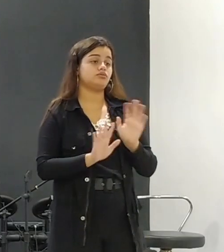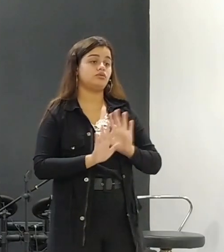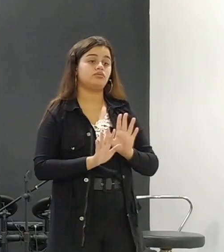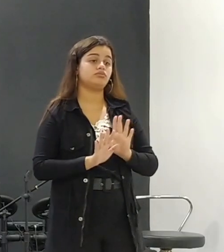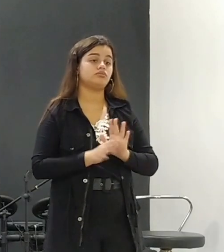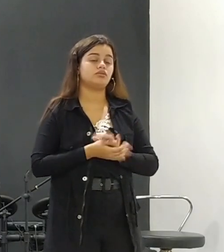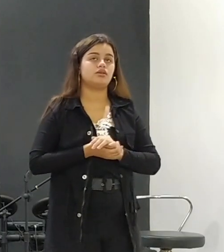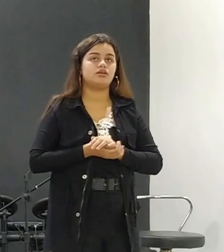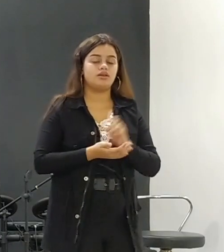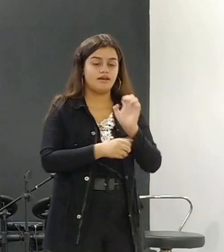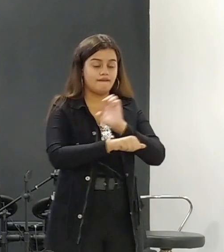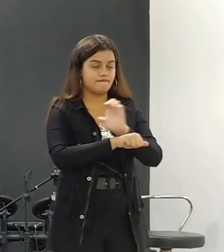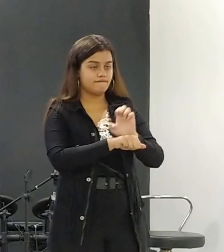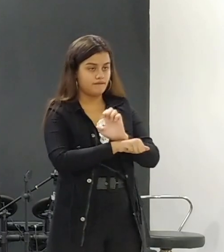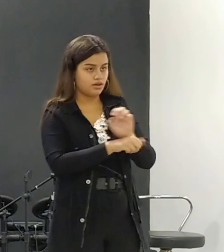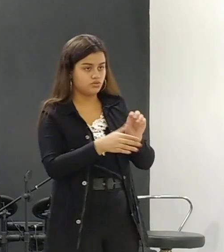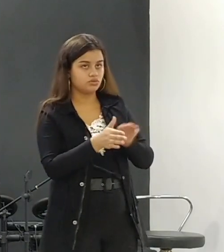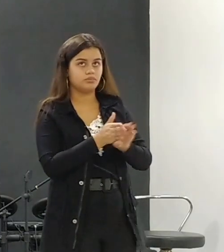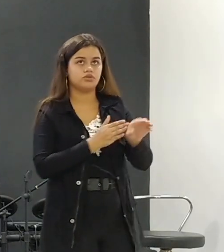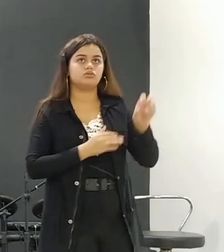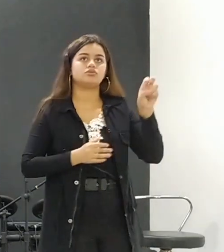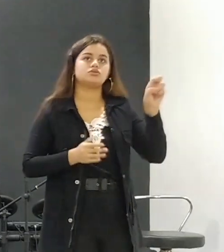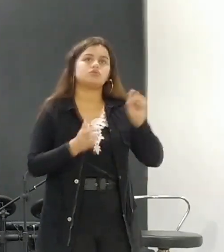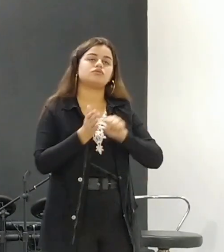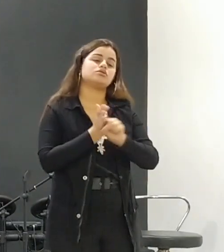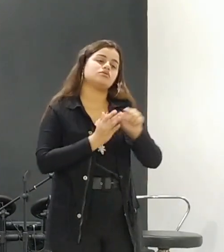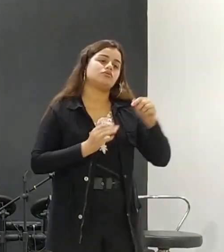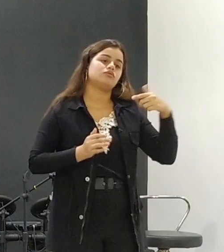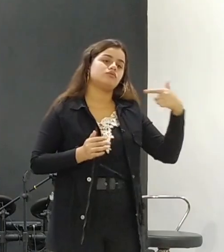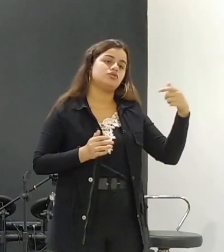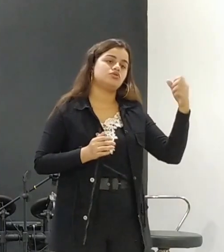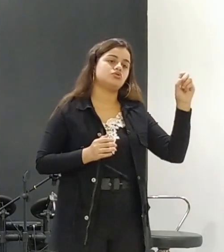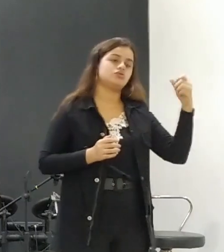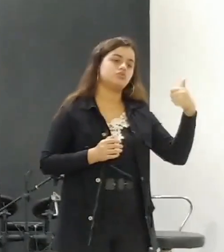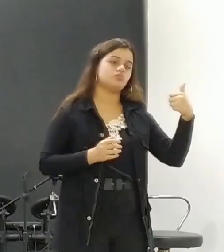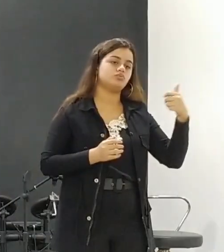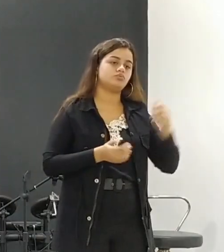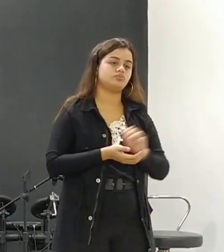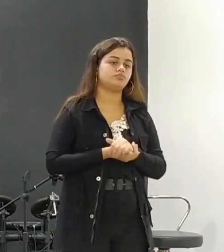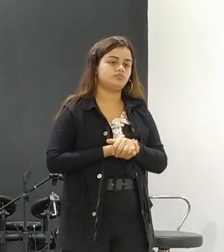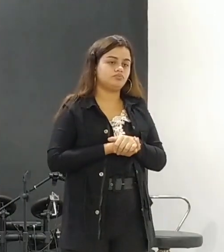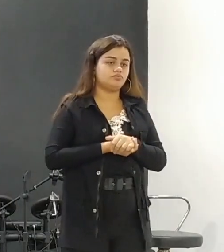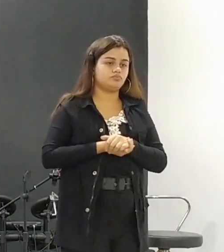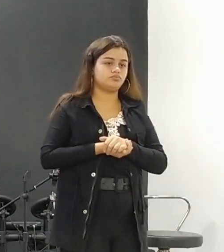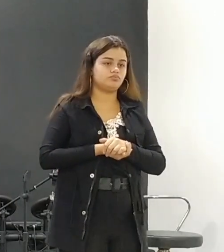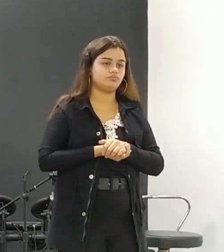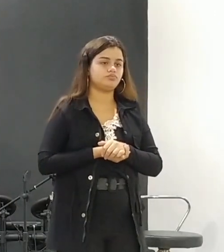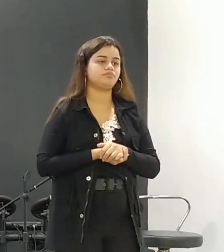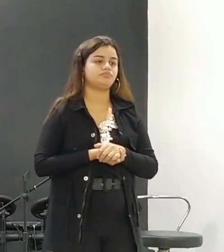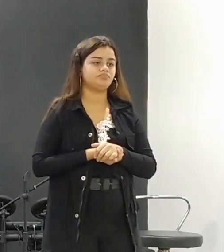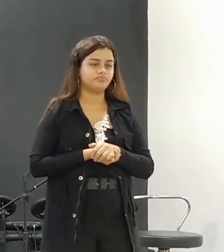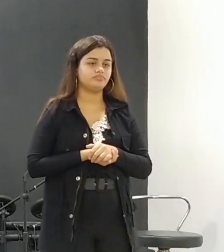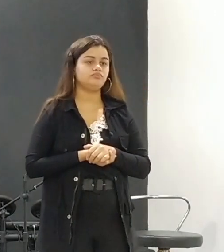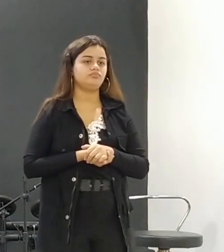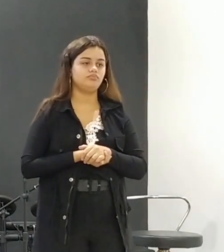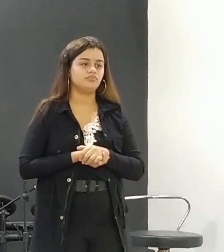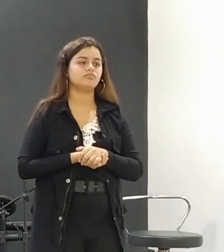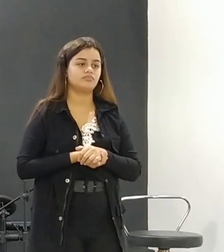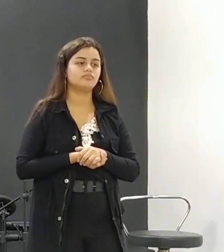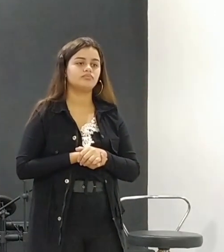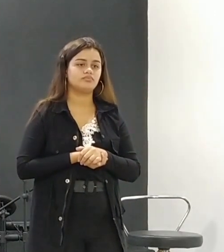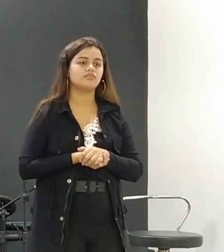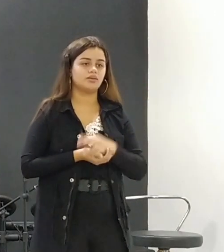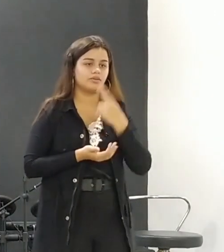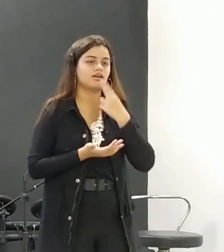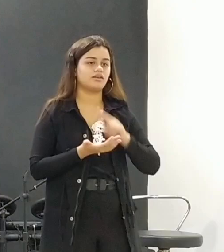5, 21, capítulo 5, versículo 21 de Efésios, carta de Paulo aos nossos irmãos em